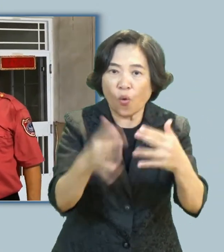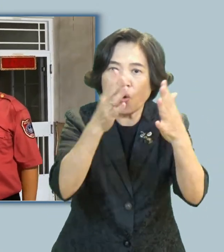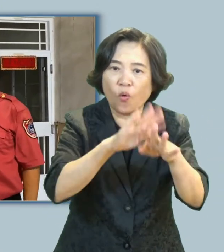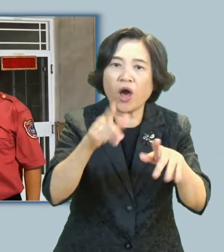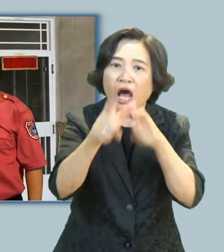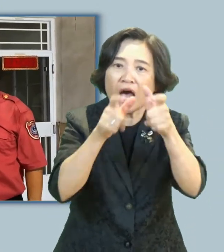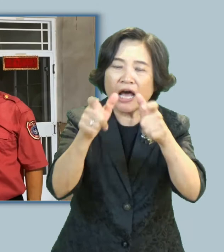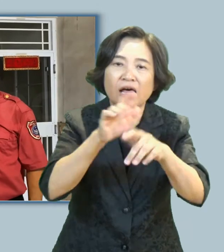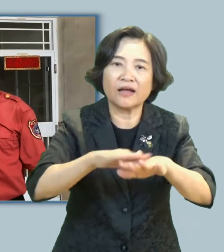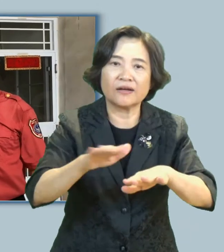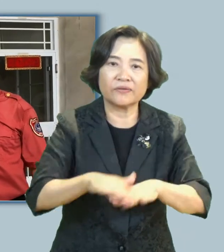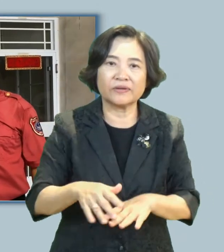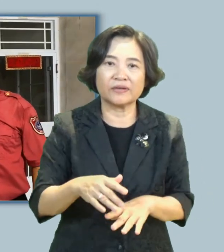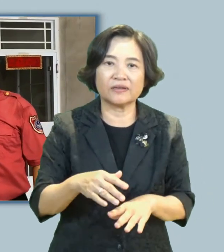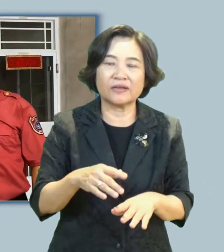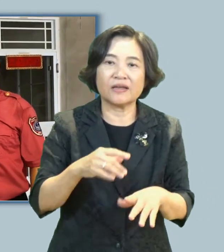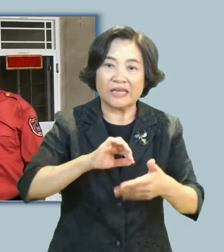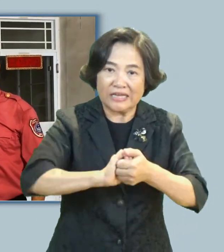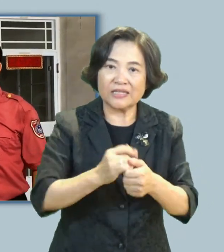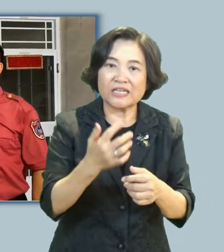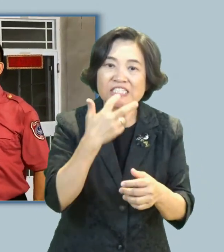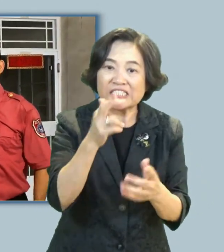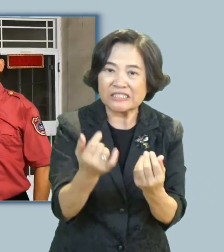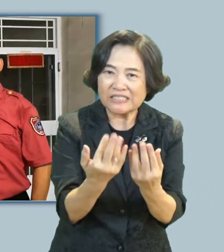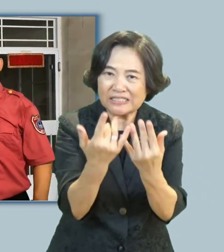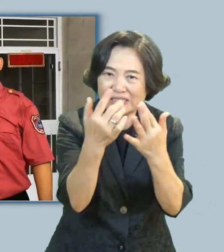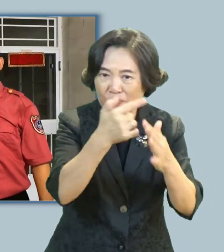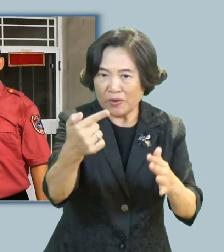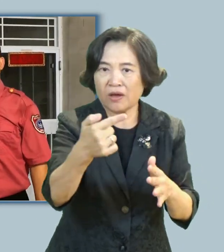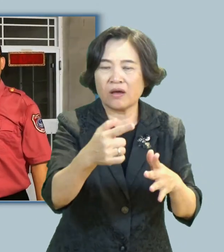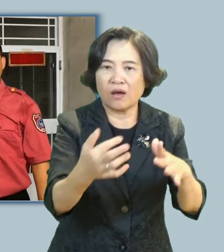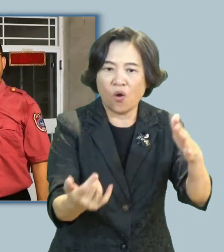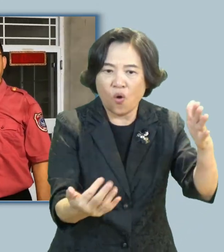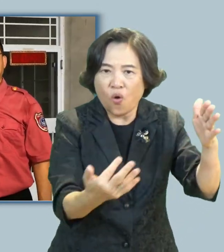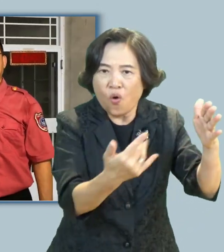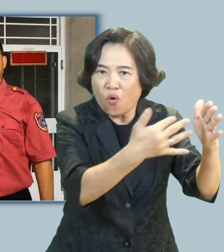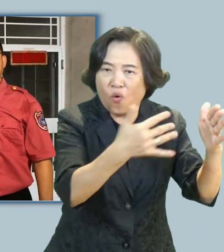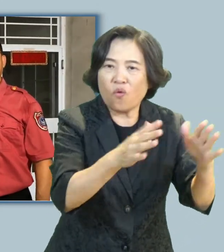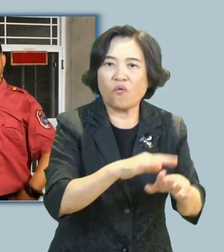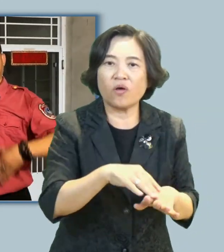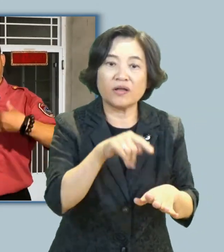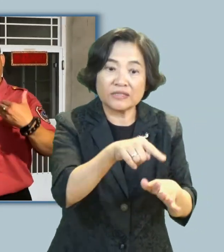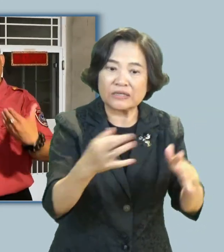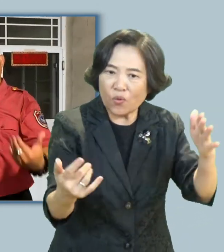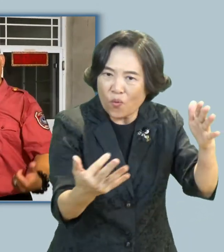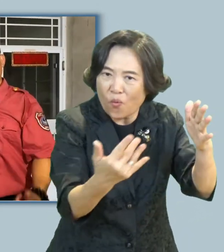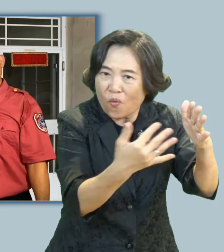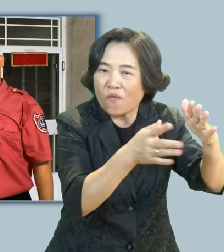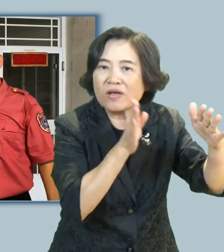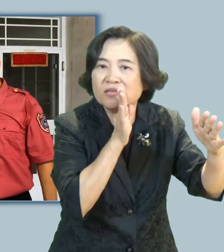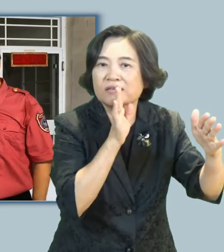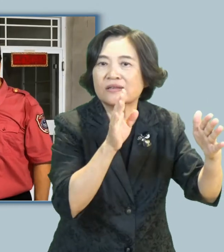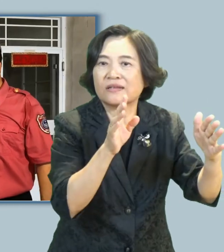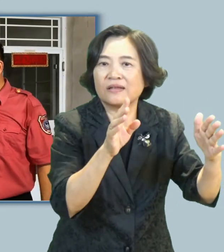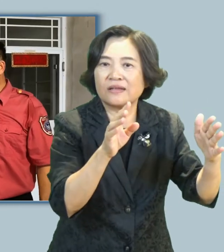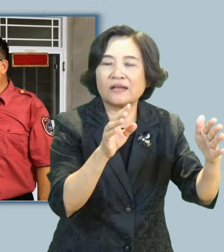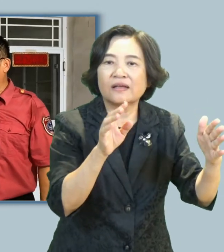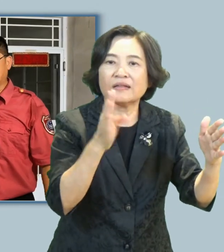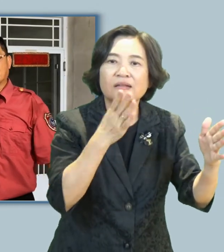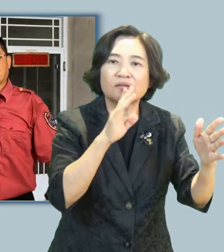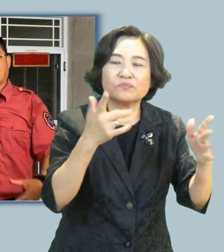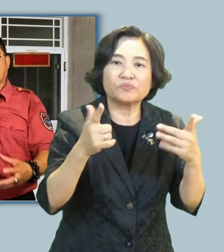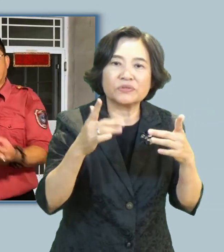候，烟的浓度到的时候，它就会讲火灾，就提醒我们赶快去做。 这是真烟式的哈，真烟式